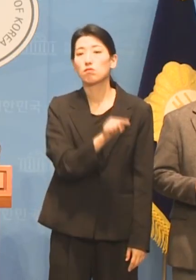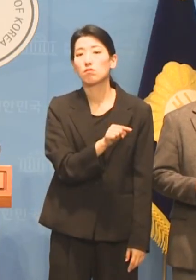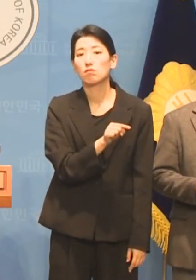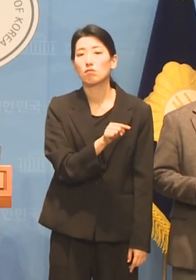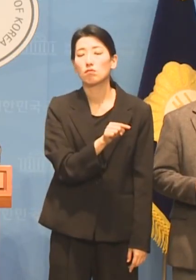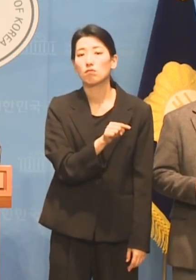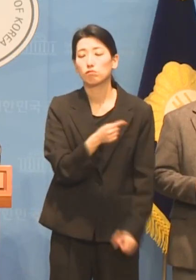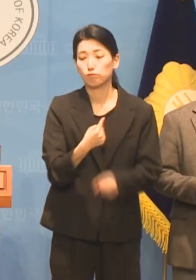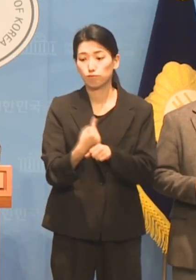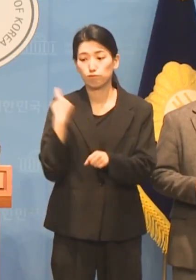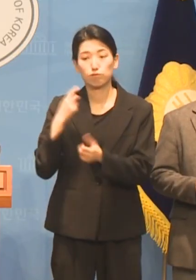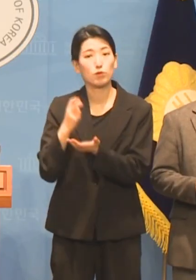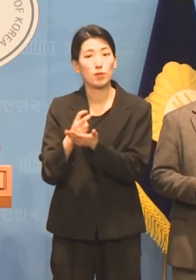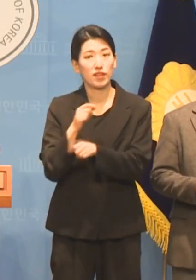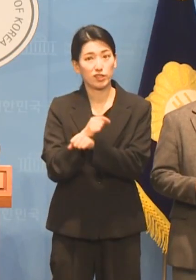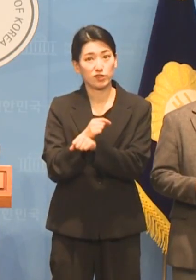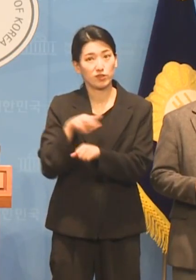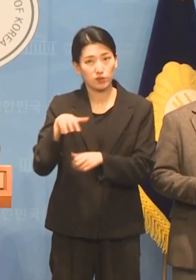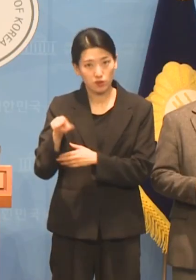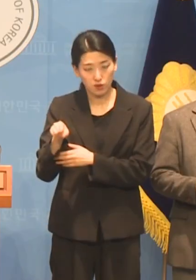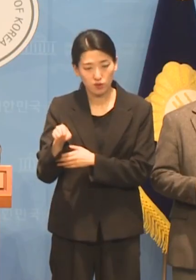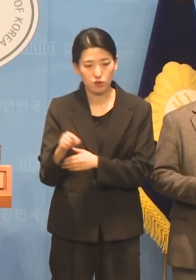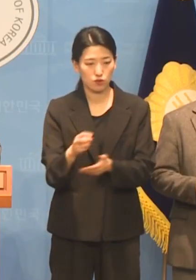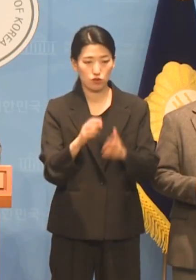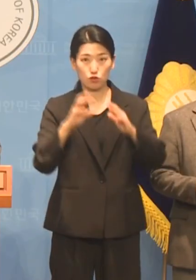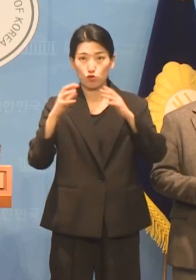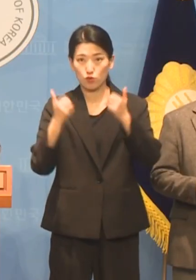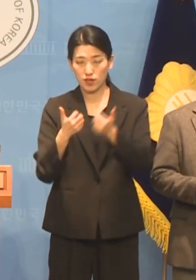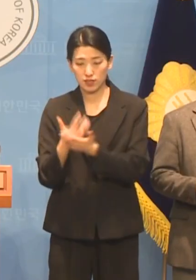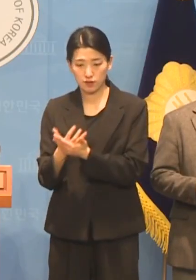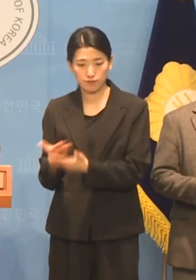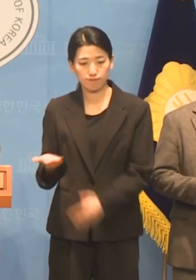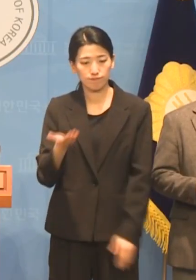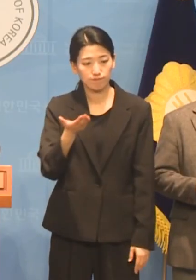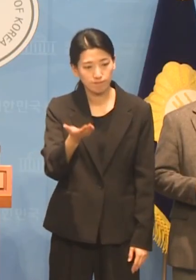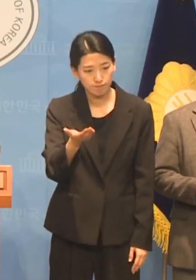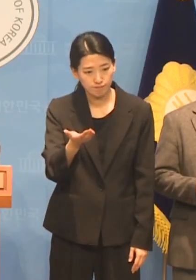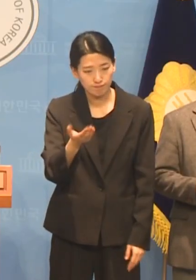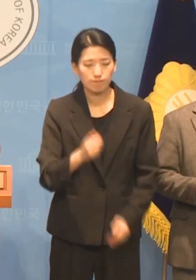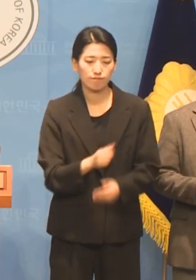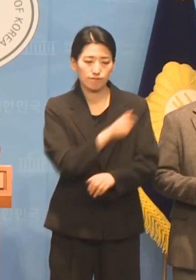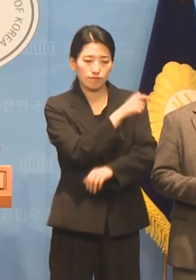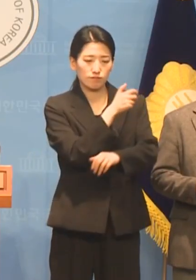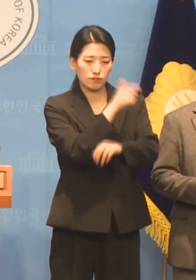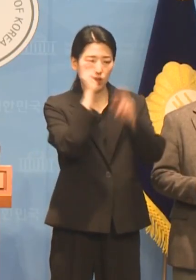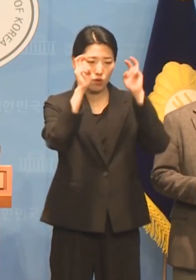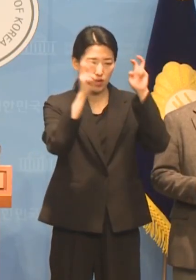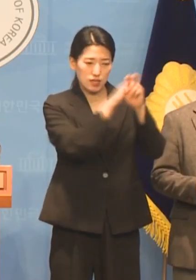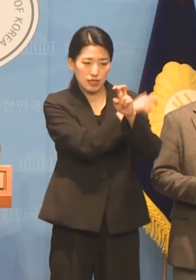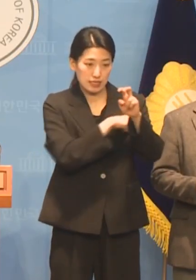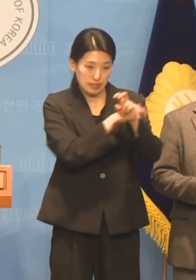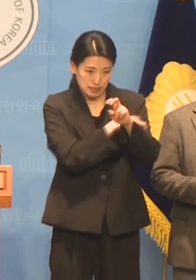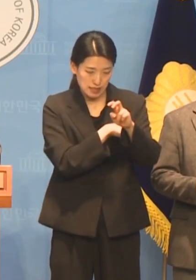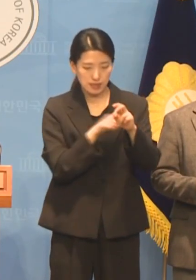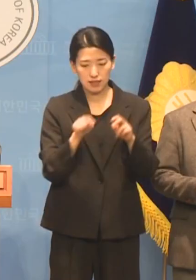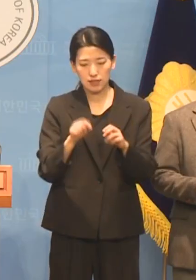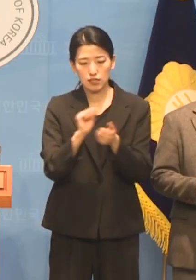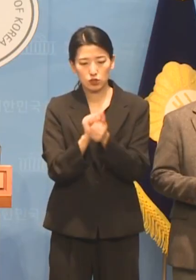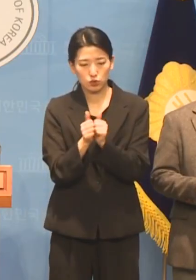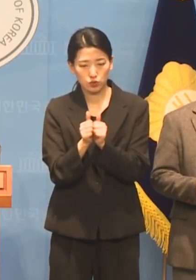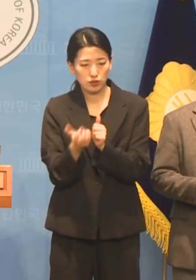법원 행정처도 국회에 제출한 자료를 통해 이사의 주주이익 보호 의무를 명시하는 것은